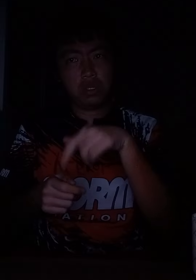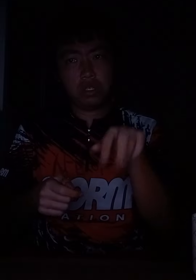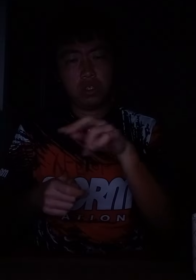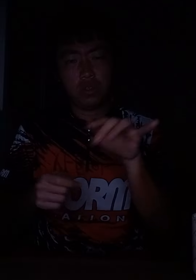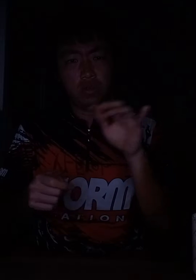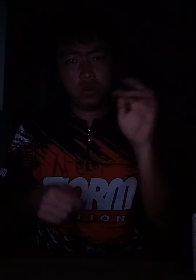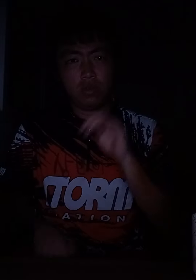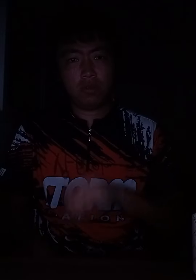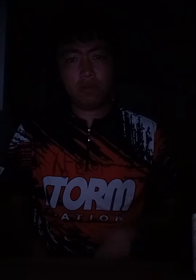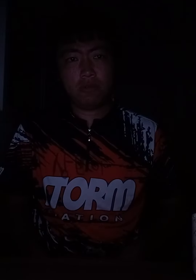겁니다.